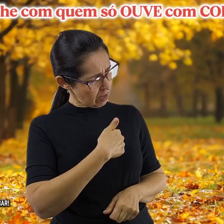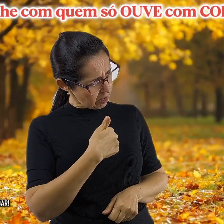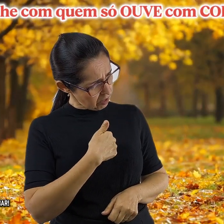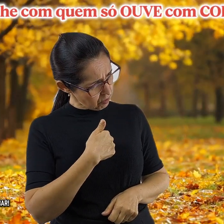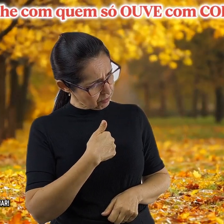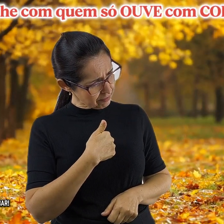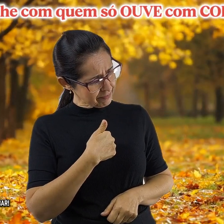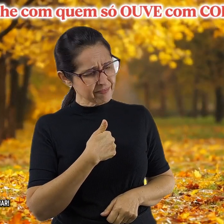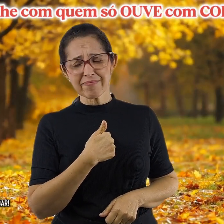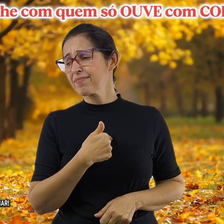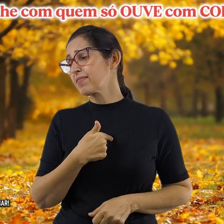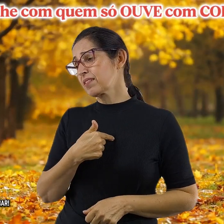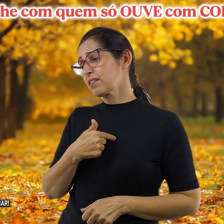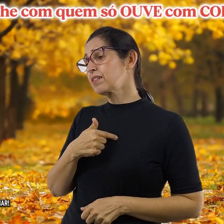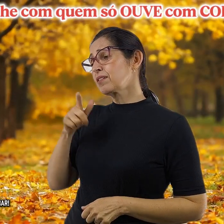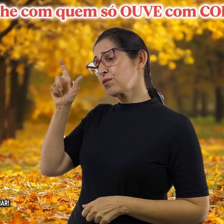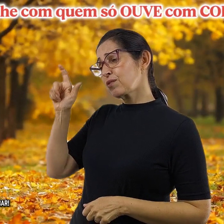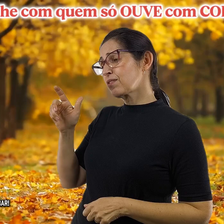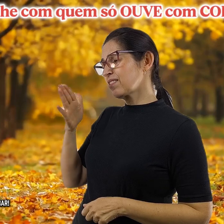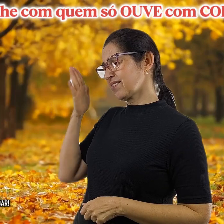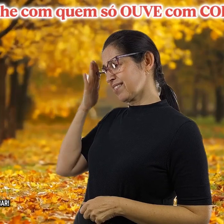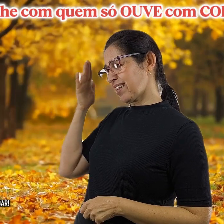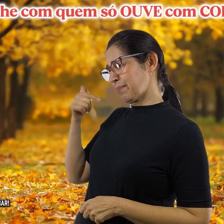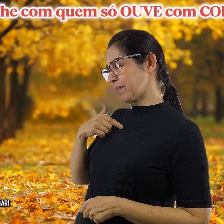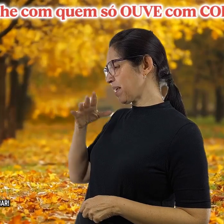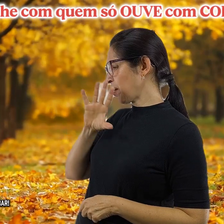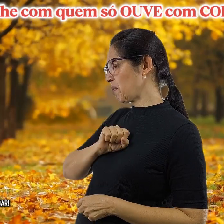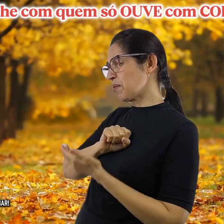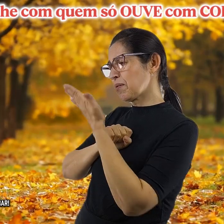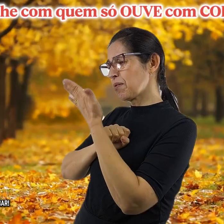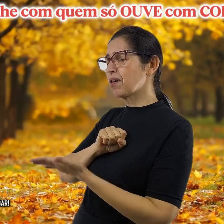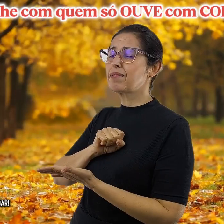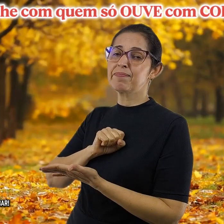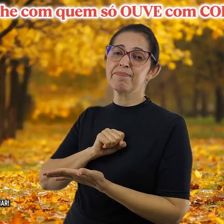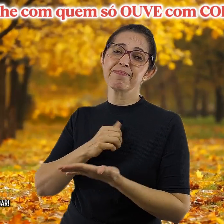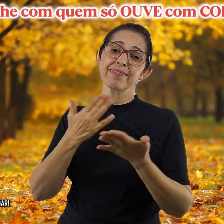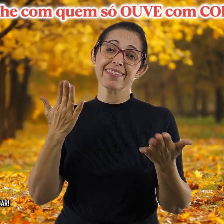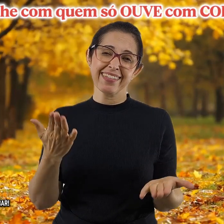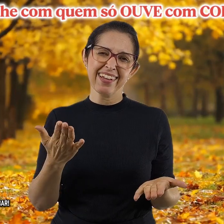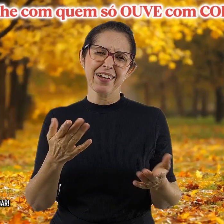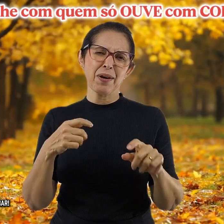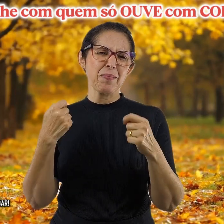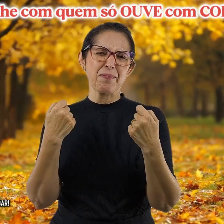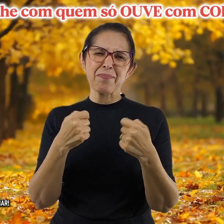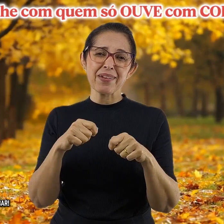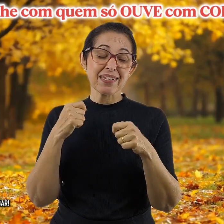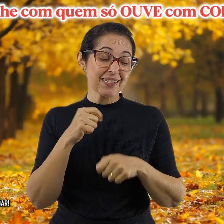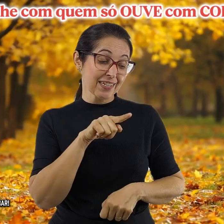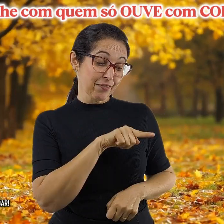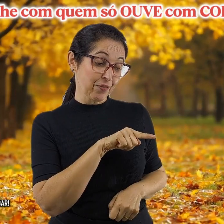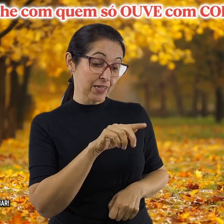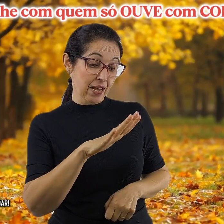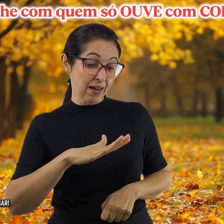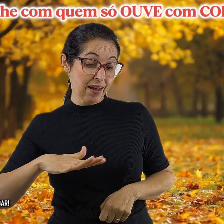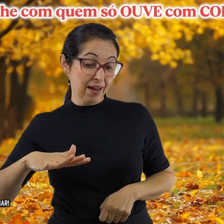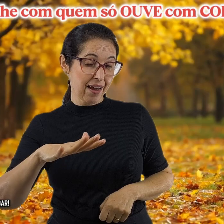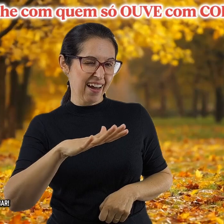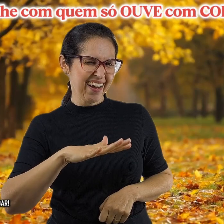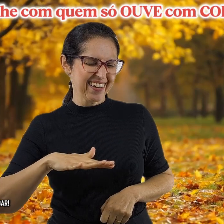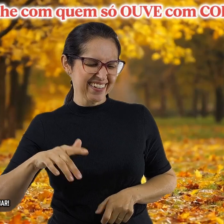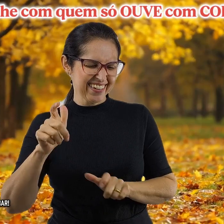Tu sabes que eu te amo. Então, Pedro, isso não é de boca para fora. Apacenta as